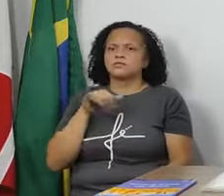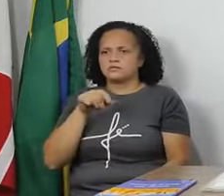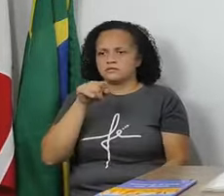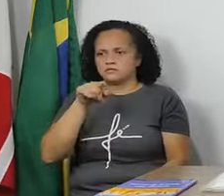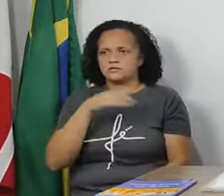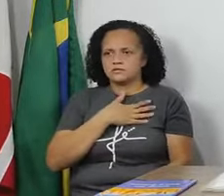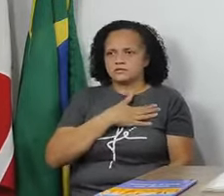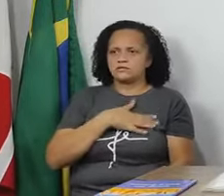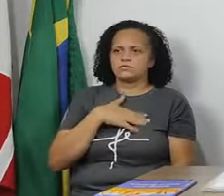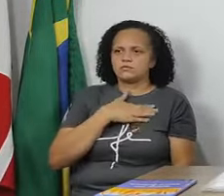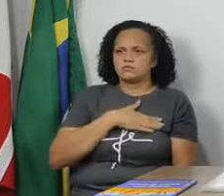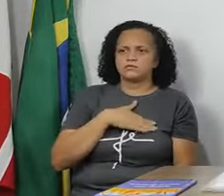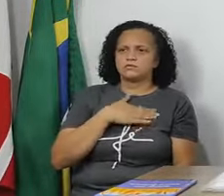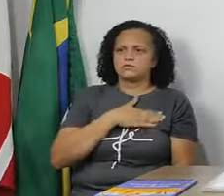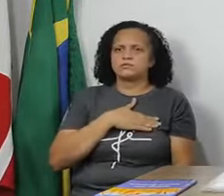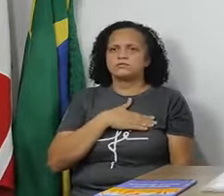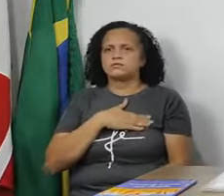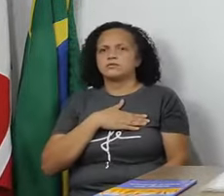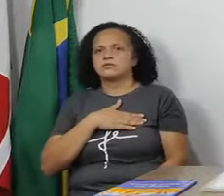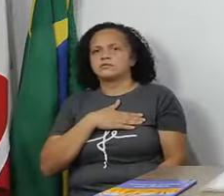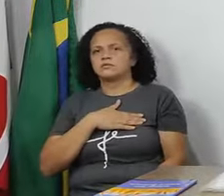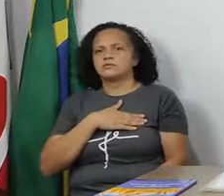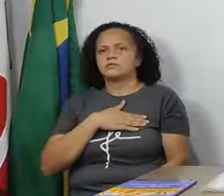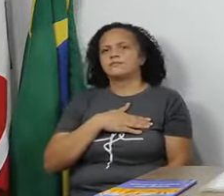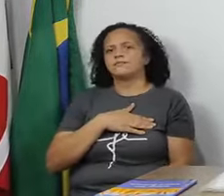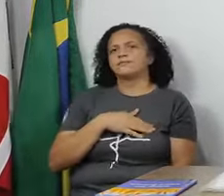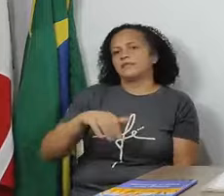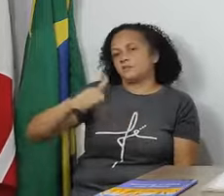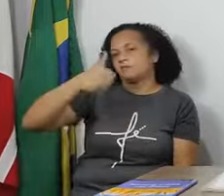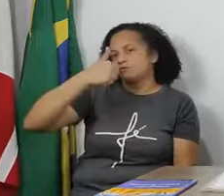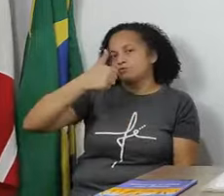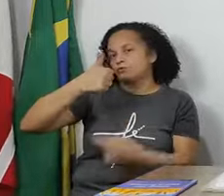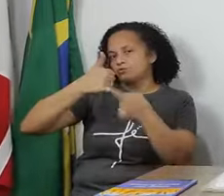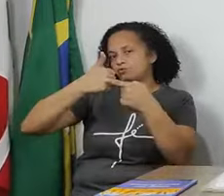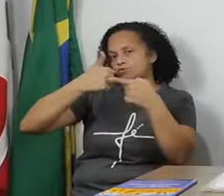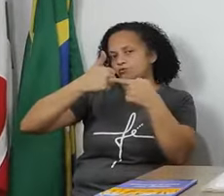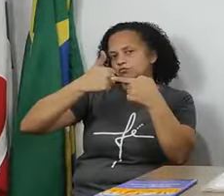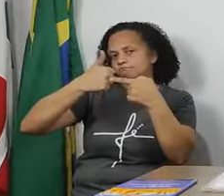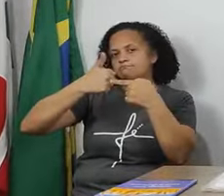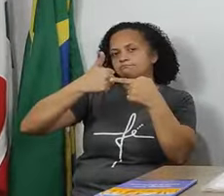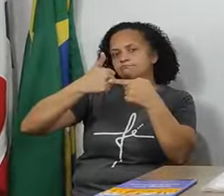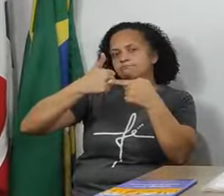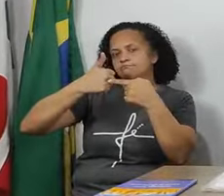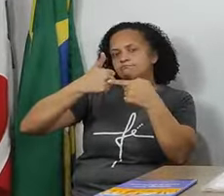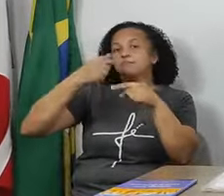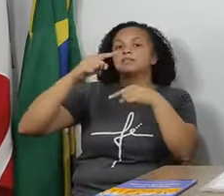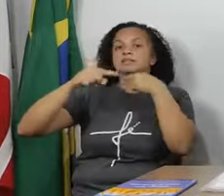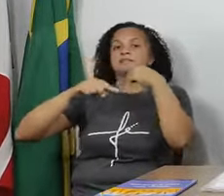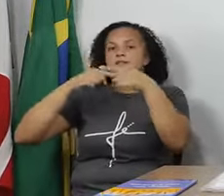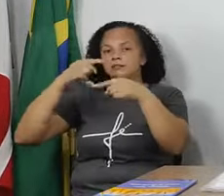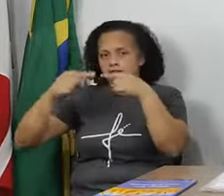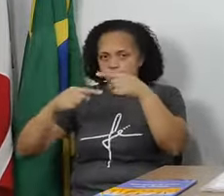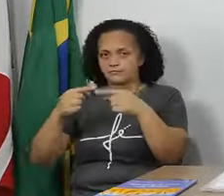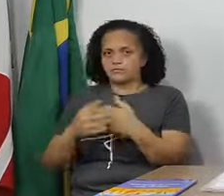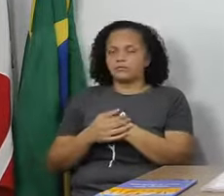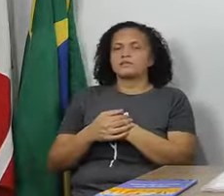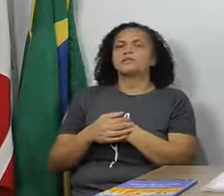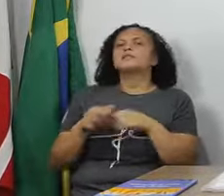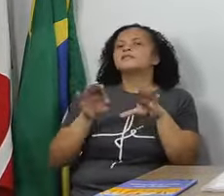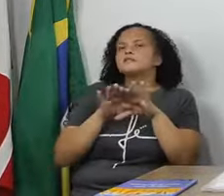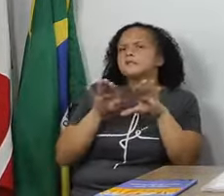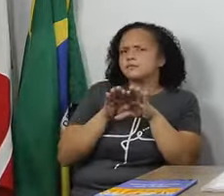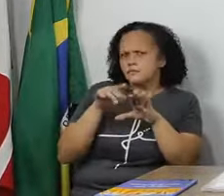dessa ministração, dê um curtir aí, dê um curtir. E depois que terminar, eu quero que